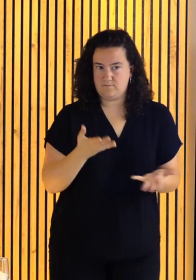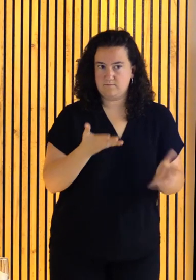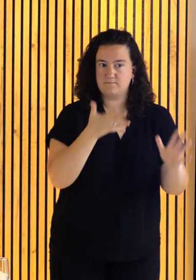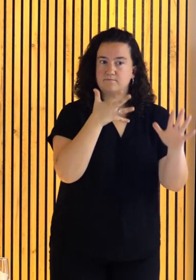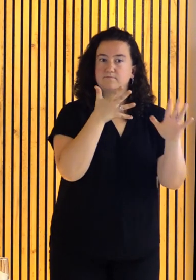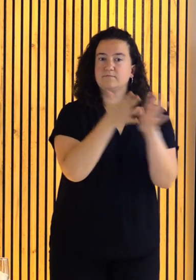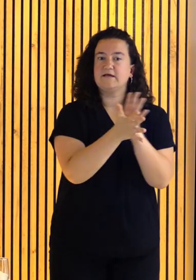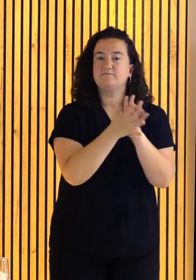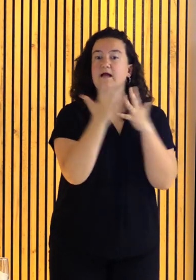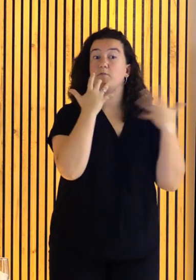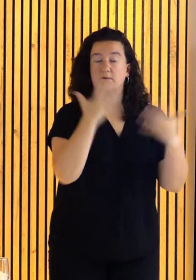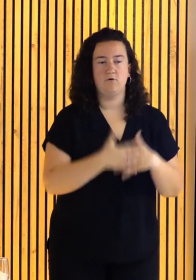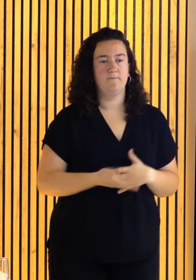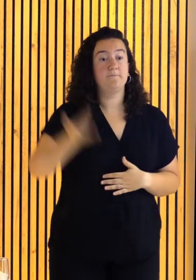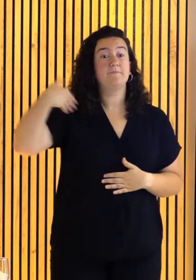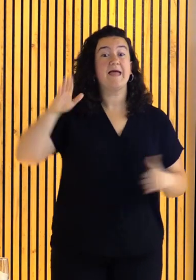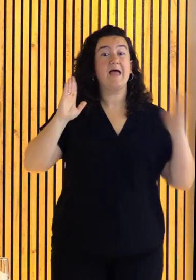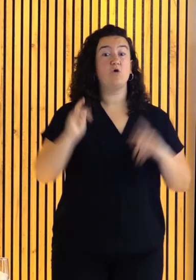baterako, esklabotza garaian,